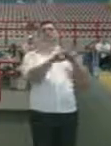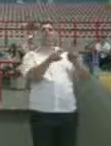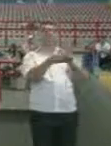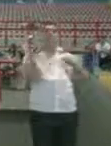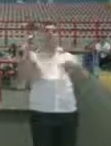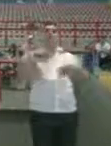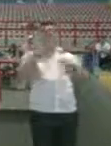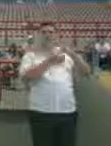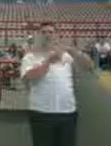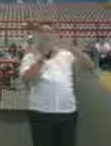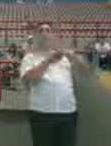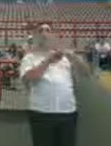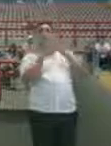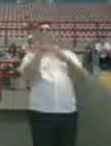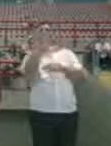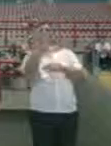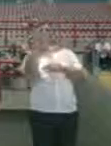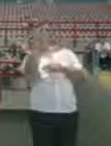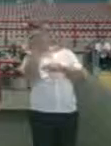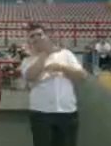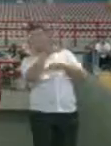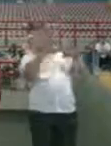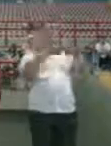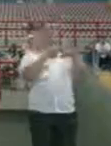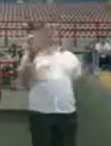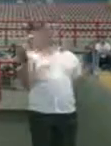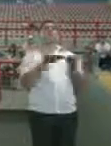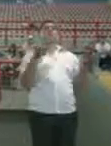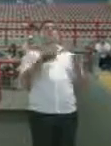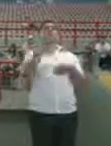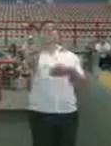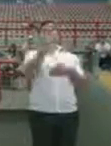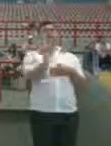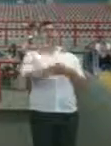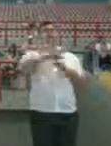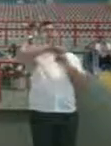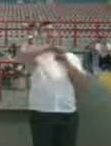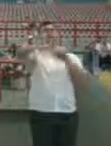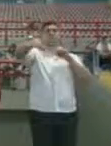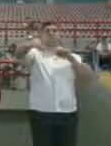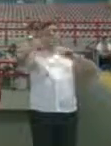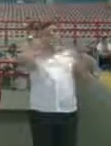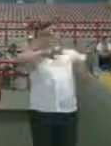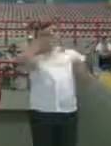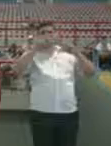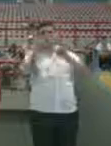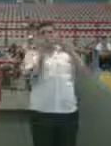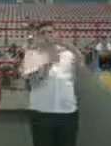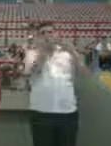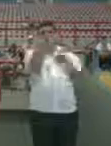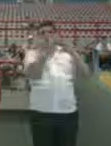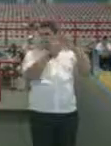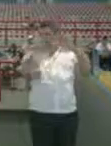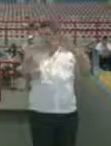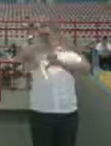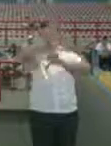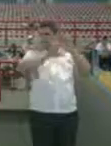trazer empresas para o centro-oeste. Então, hoje o Brasil vive uma desconcentração, uma